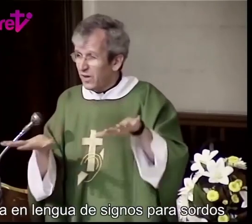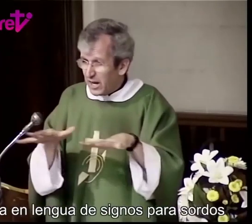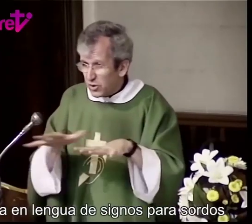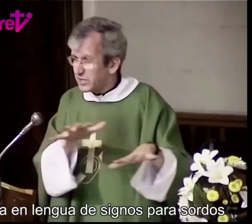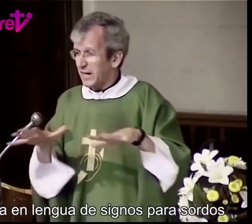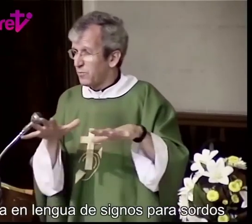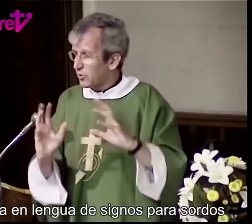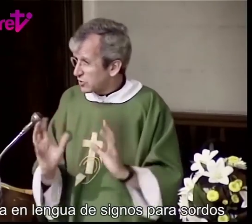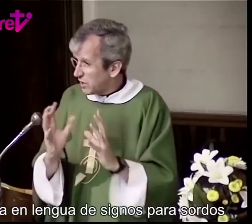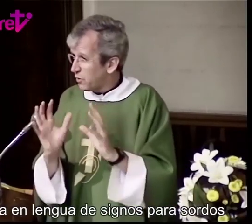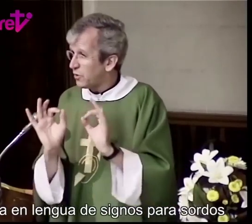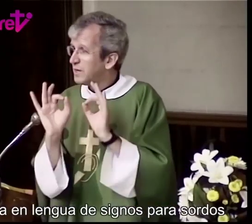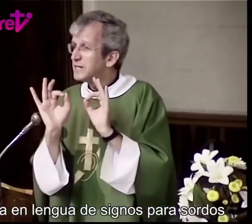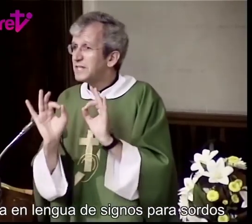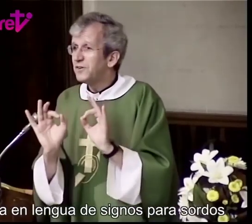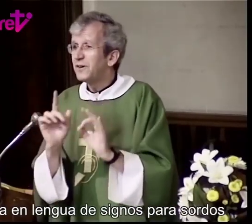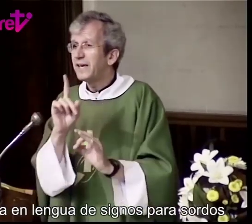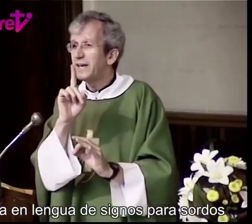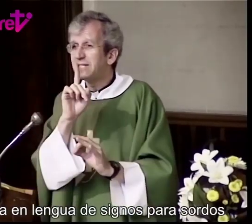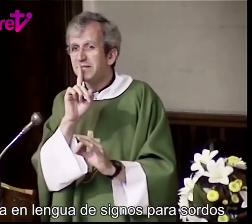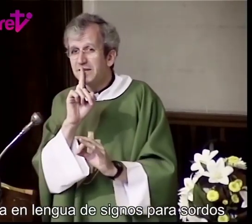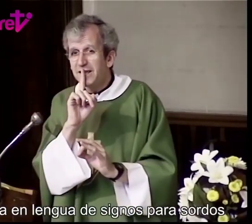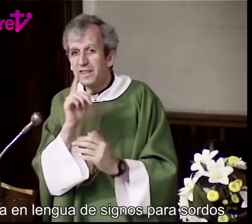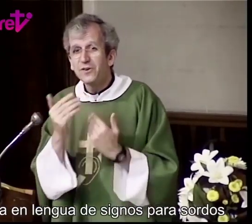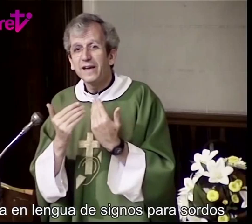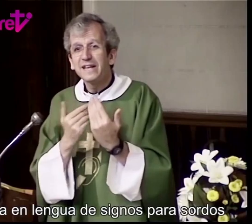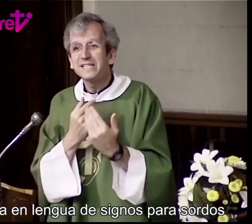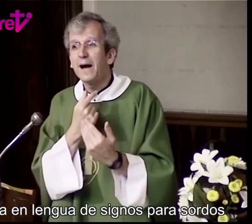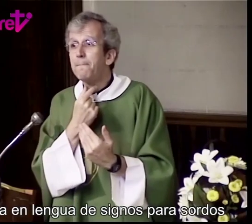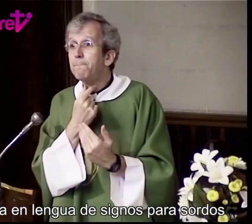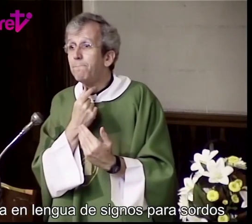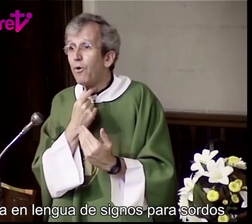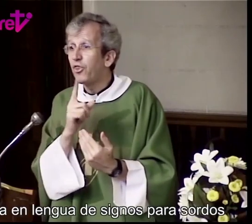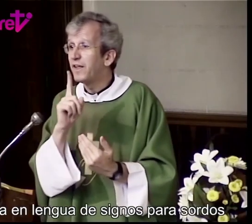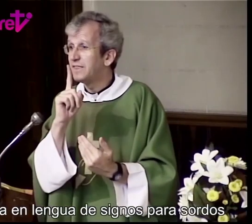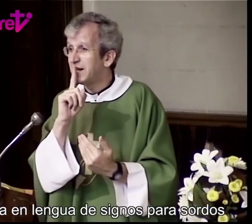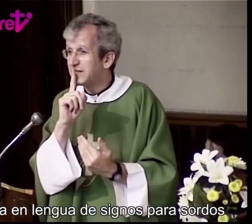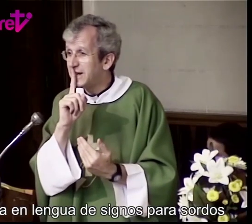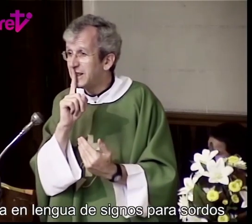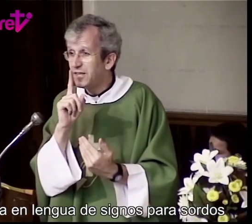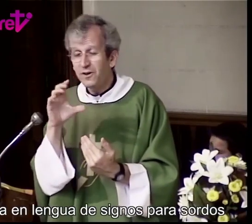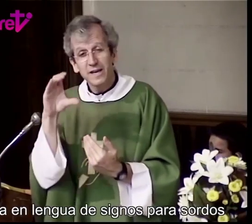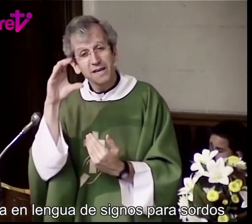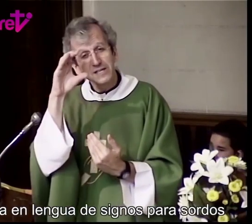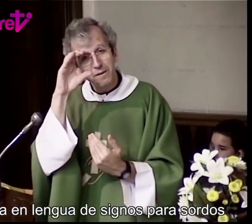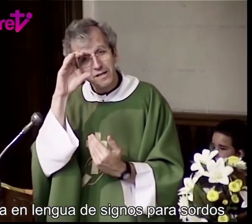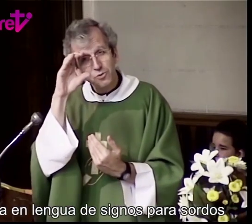los terremotos, en el fuego, sino en este silencio, en esa voz del silencio, que es saber